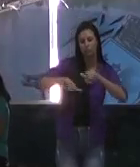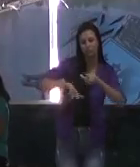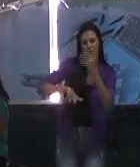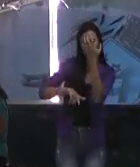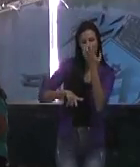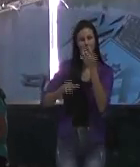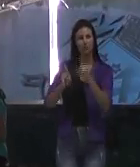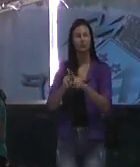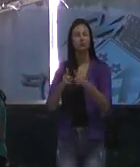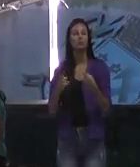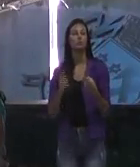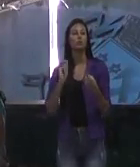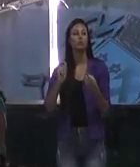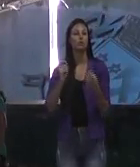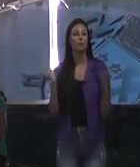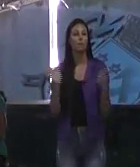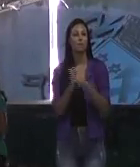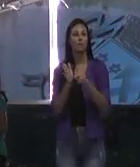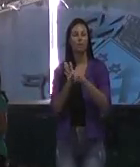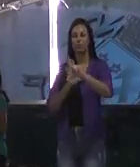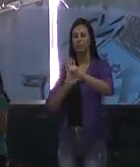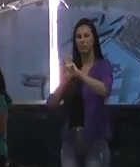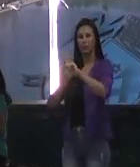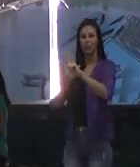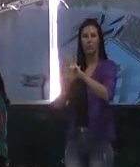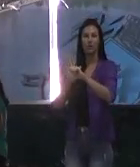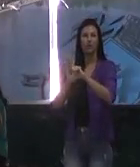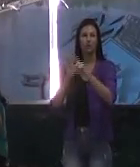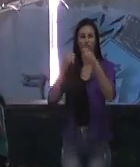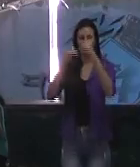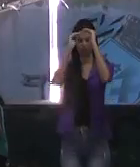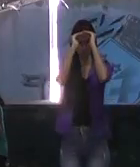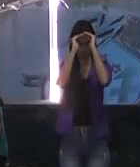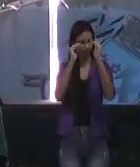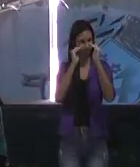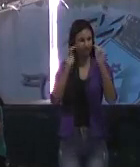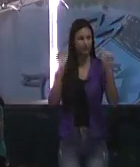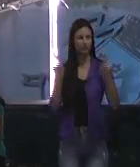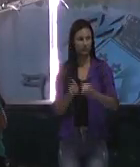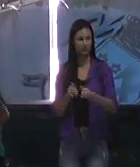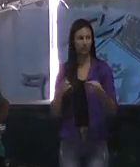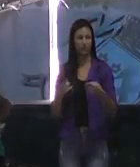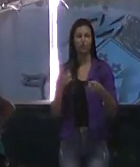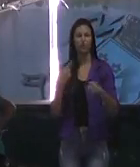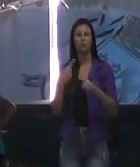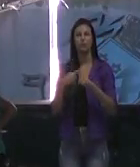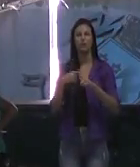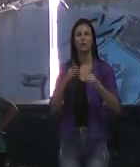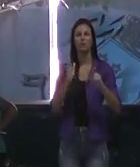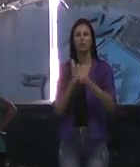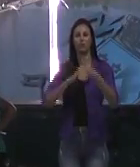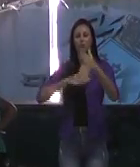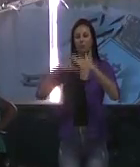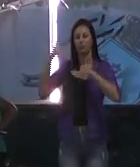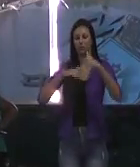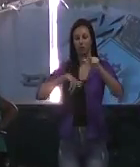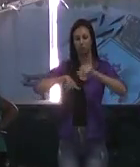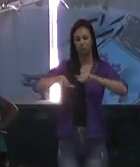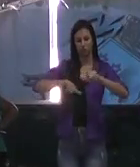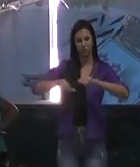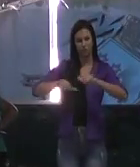ele é impedido pela própria lei, com a questão dos sequestros precatórios nas causas trabalhistas e também fora